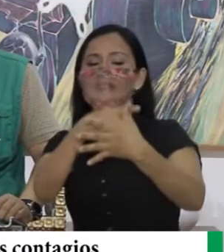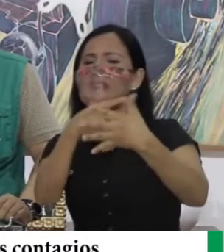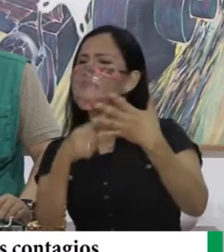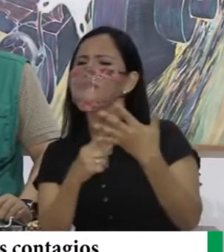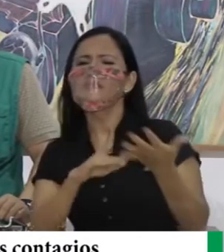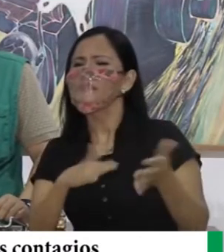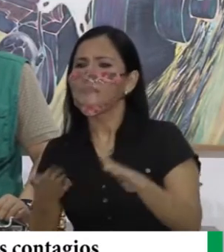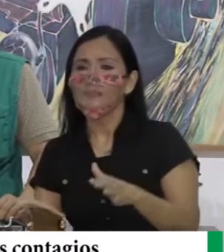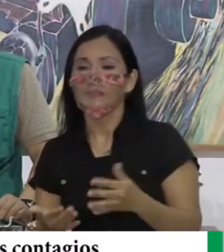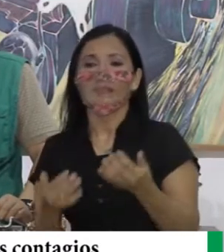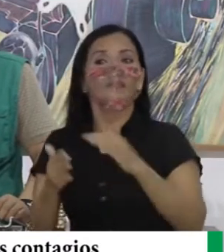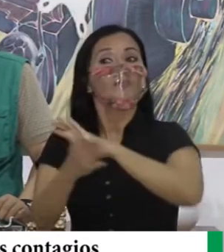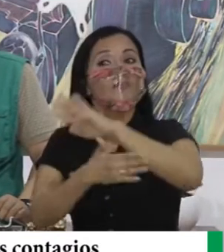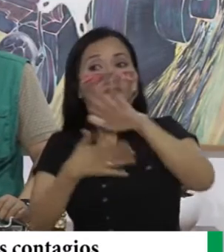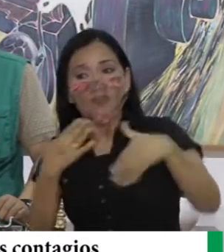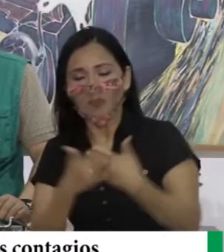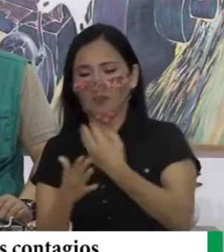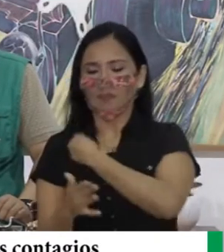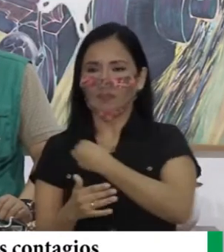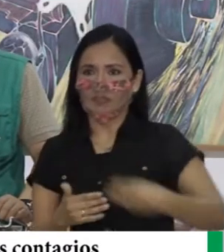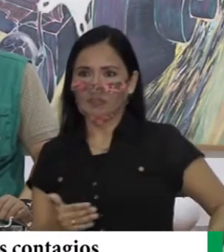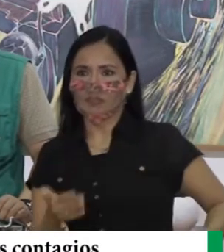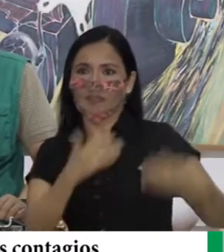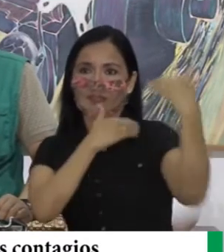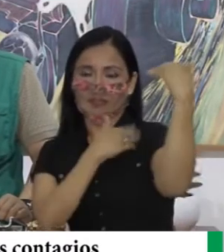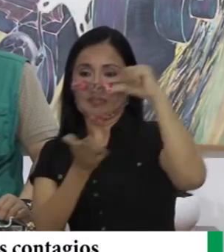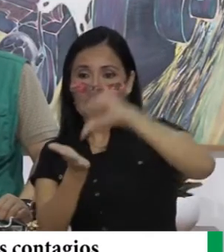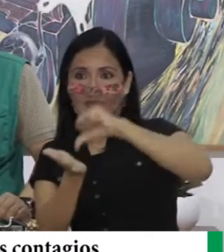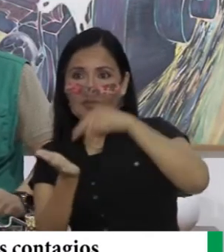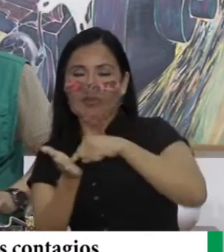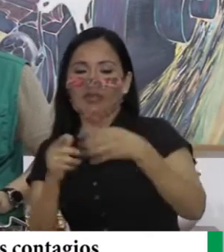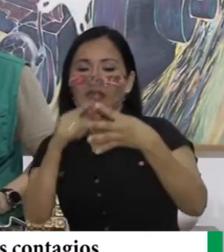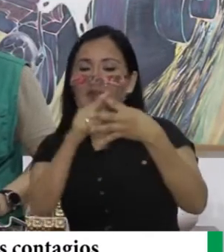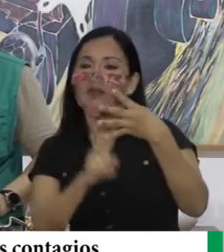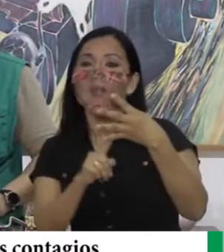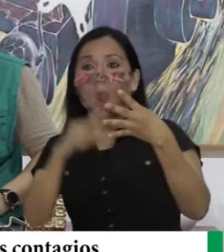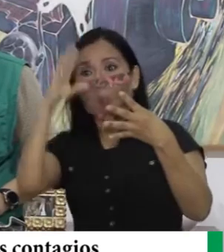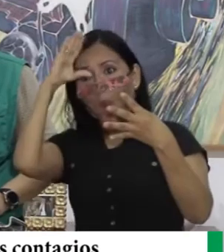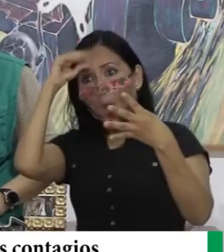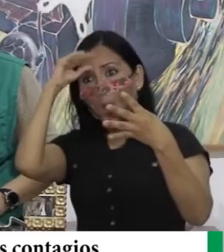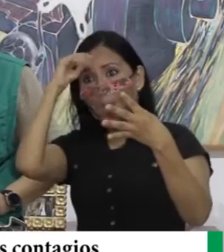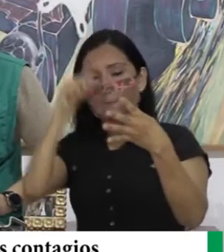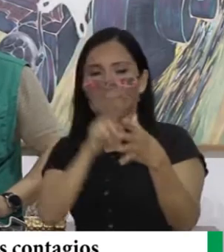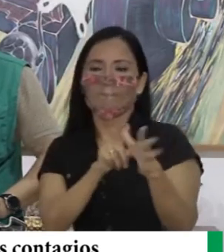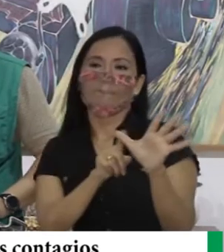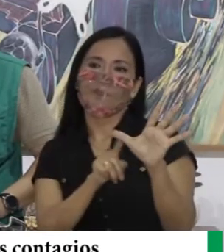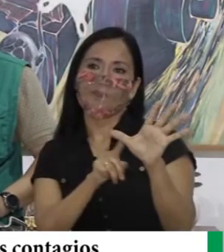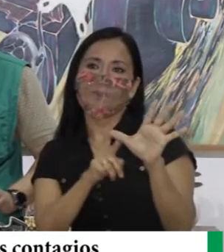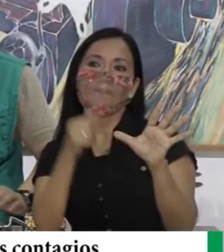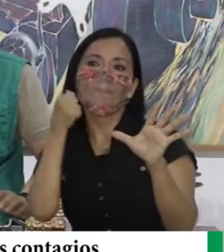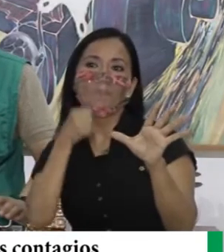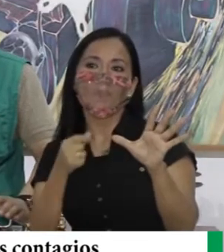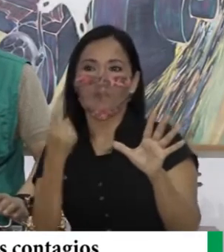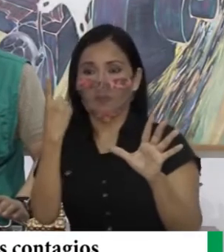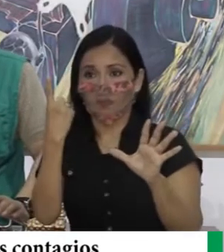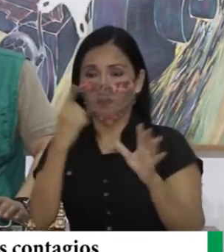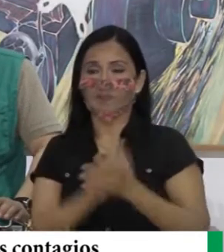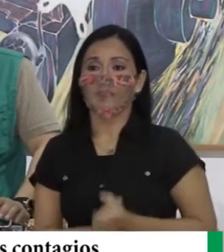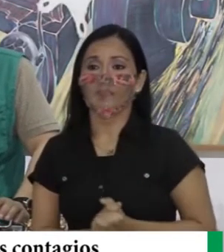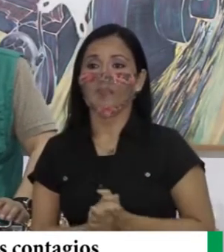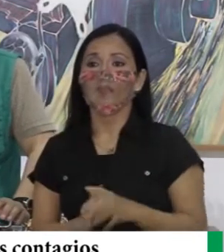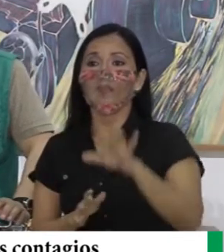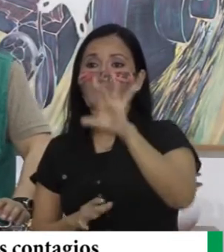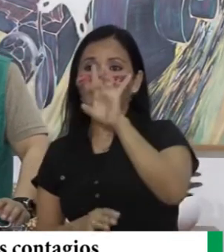todos corresponden al municipio de Santa Cruz de la Sierra, varones 4, mujeres 1 mujer.